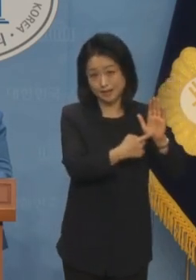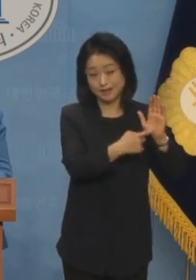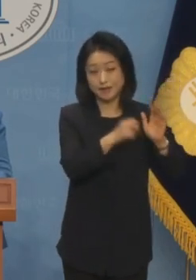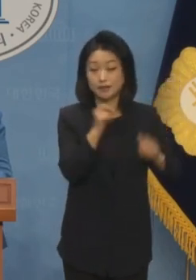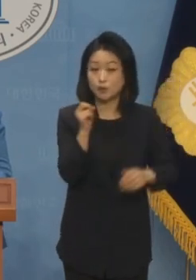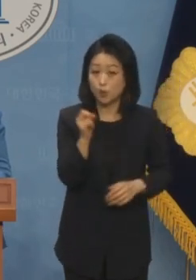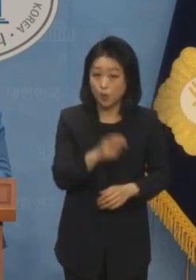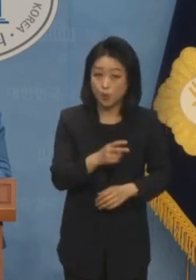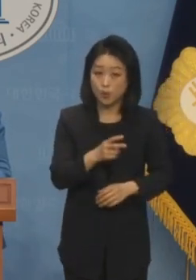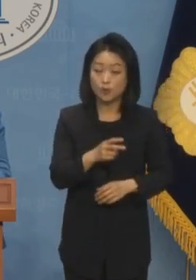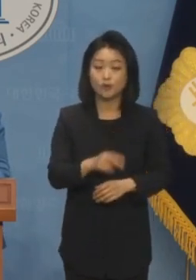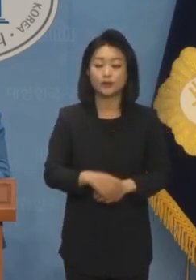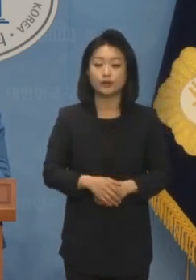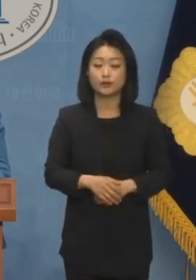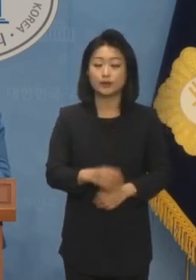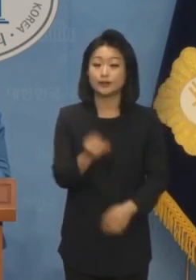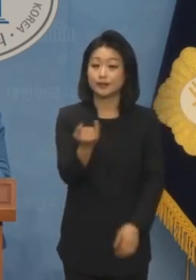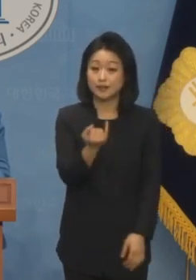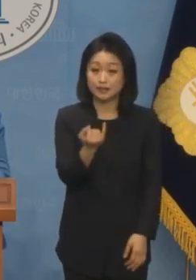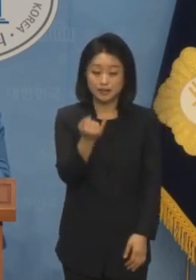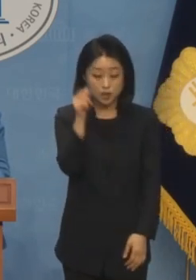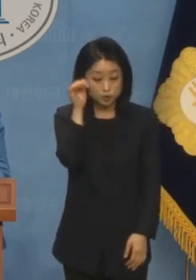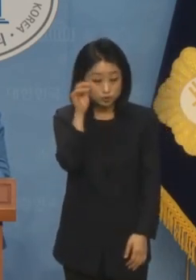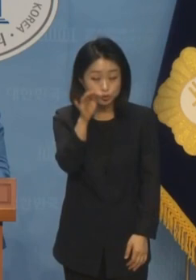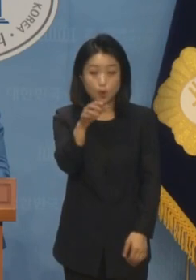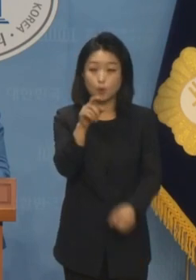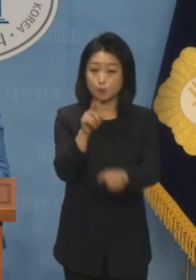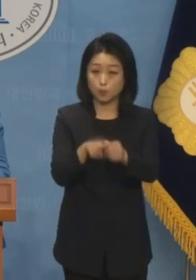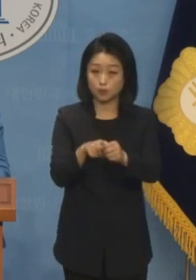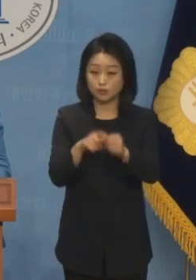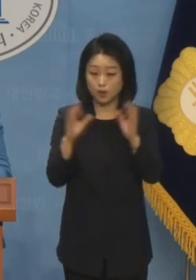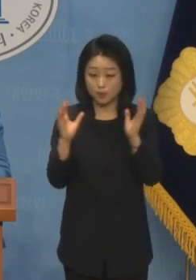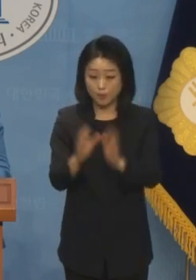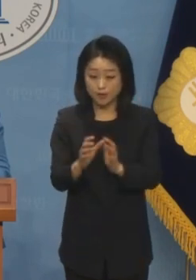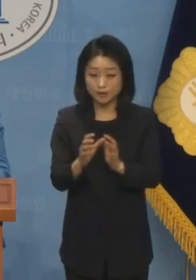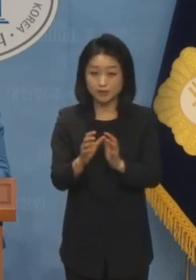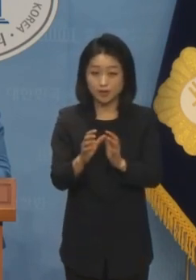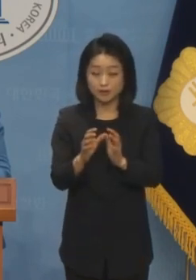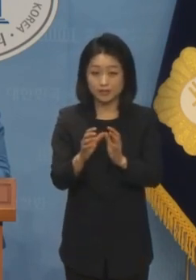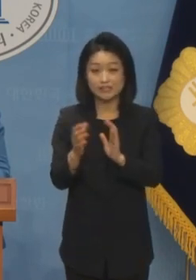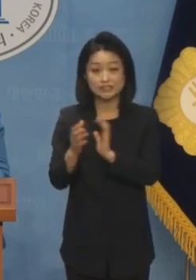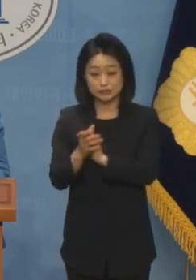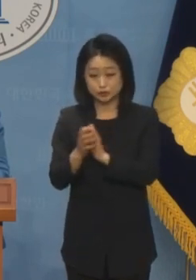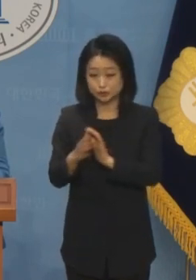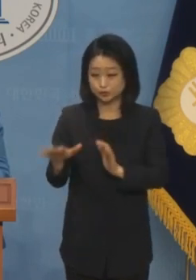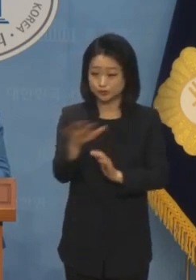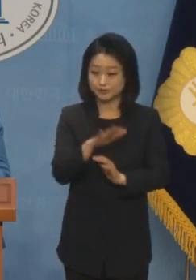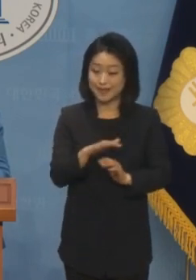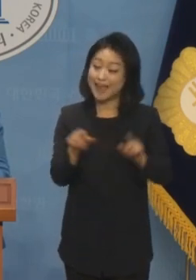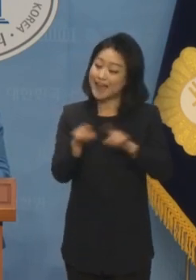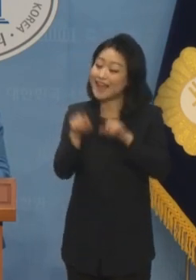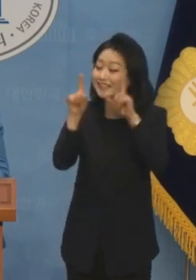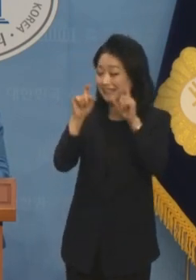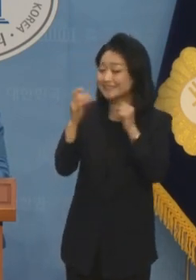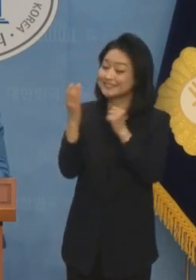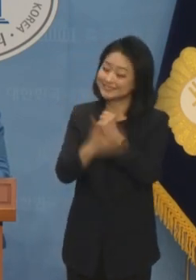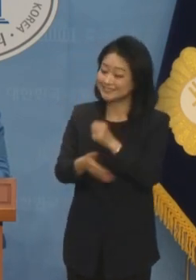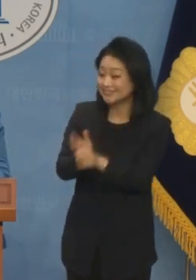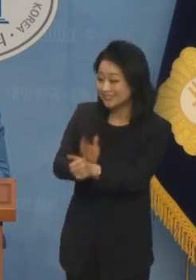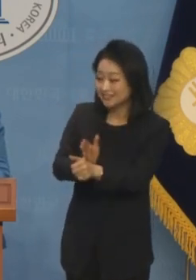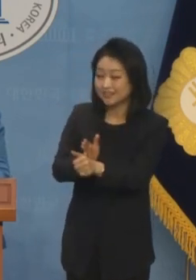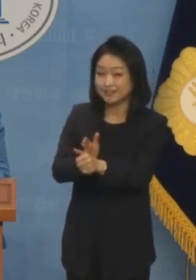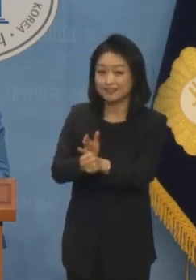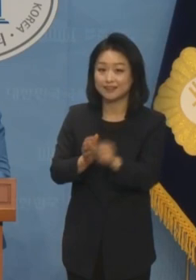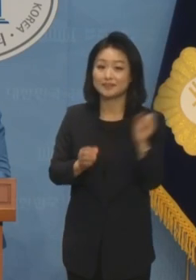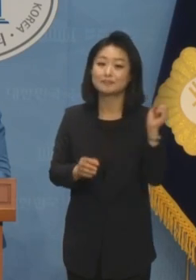그리고 그날 구하라 양을 추도하기 위해 온 연예인들에게 같이 사진 찍자며 제안을 하기도